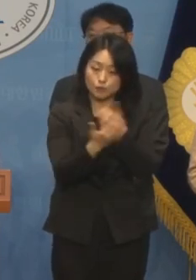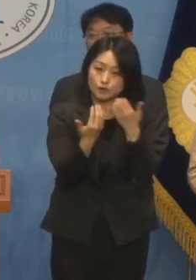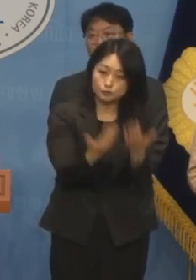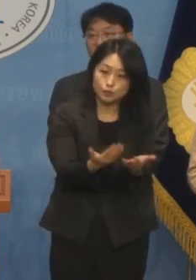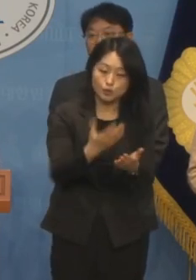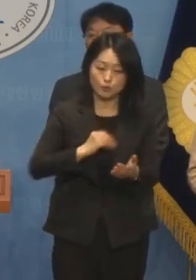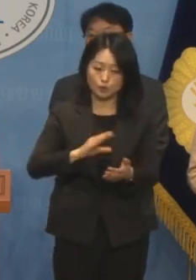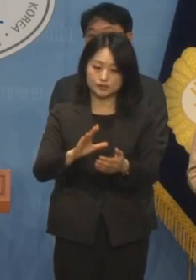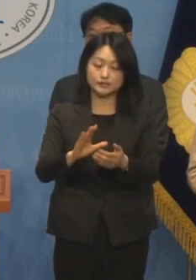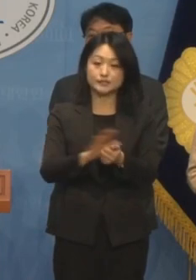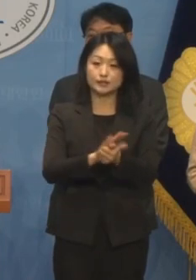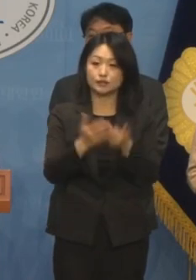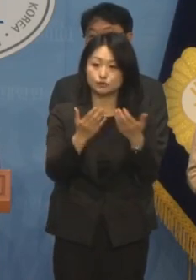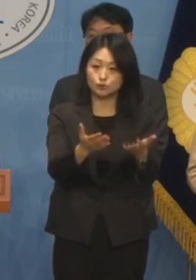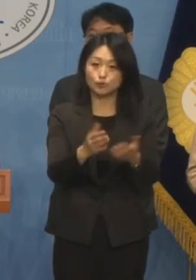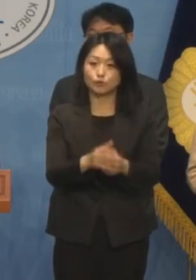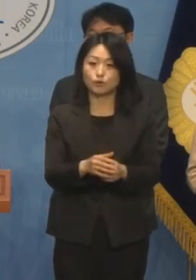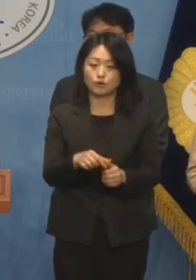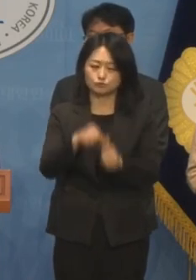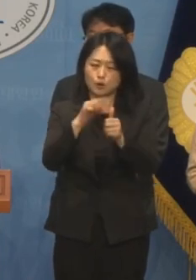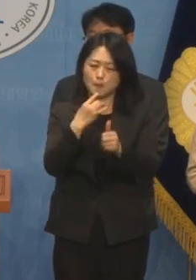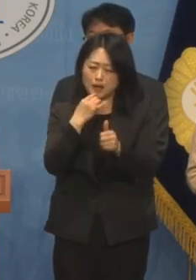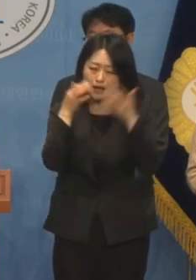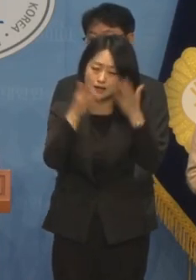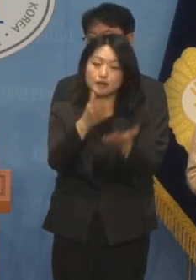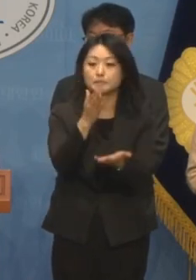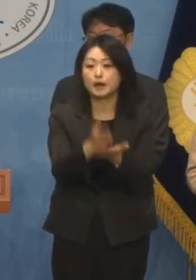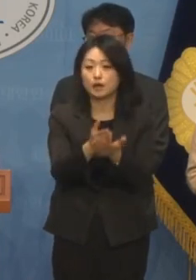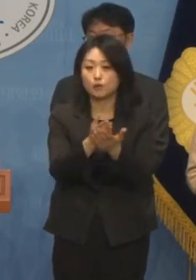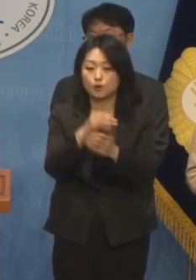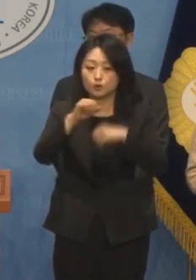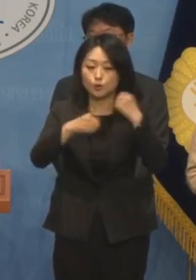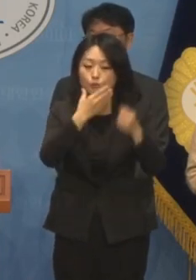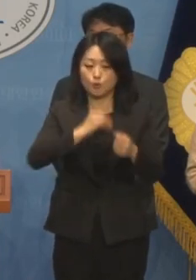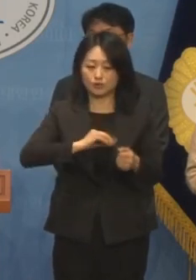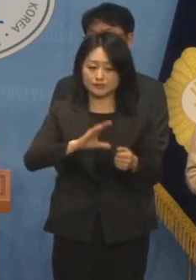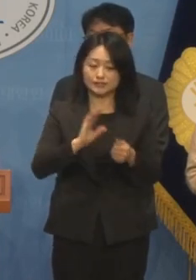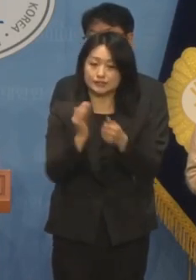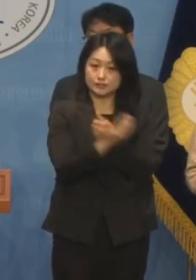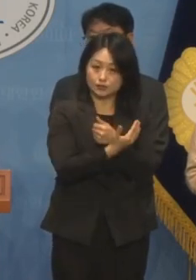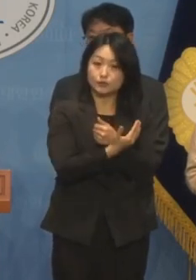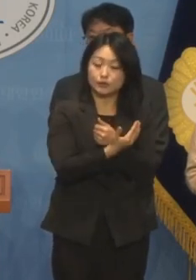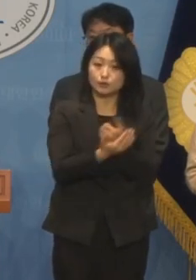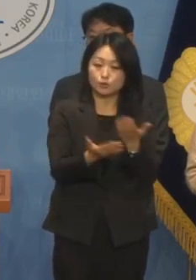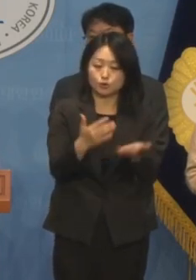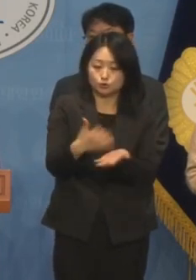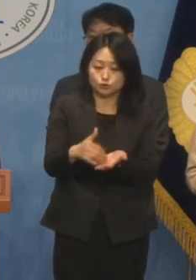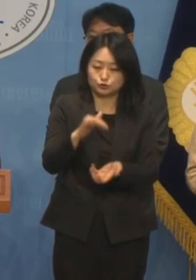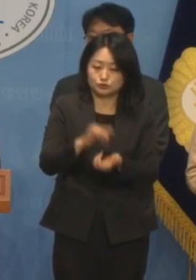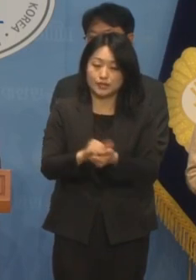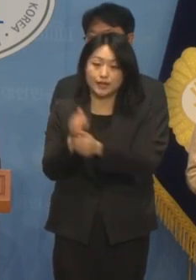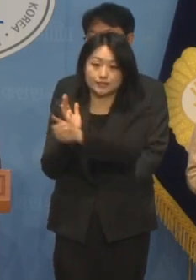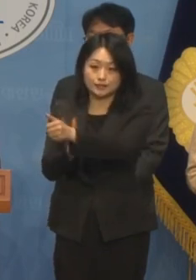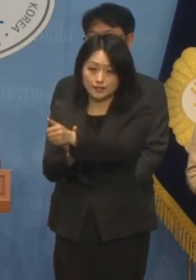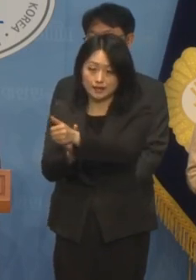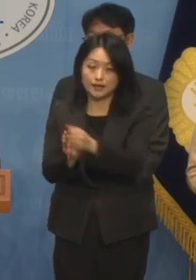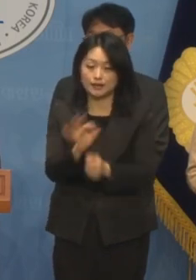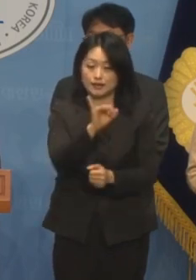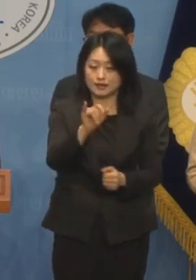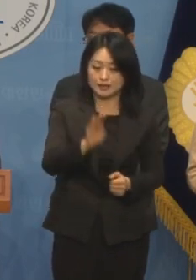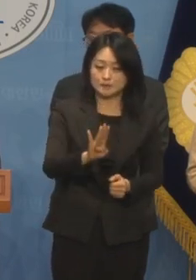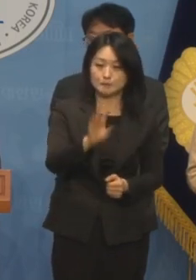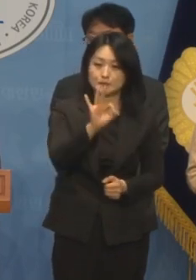무리한 구조와 수용을 멈추고 동물 복지를 해치지 않는 수준으로 적정 개체수를 제한하라. 입양 심사